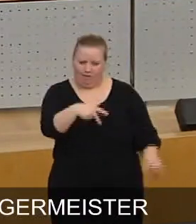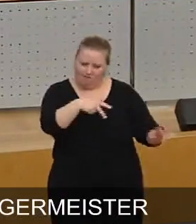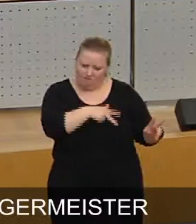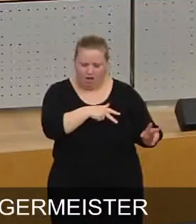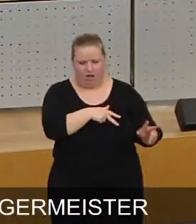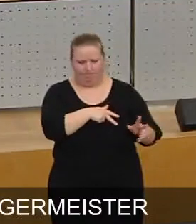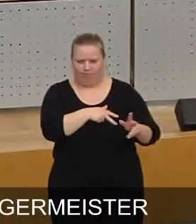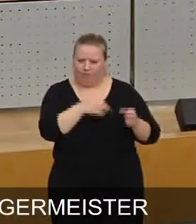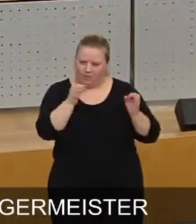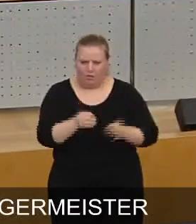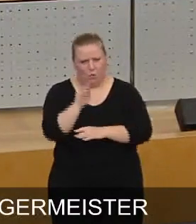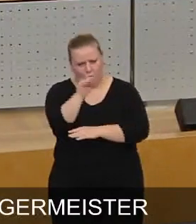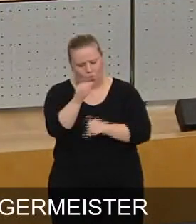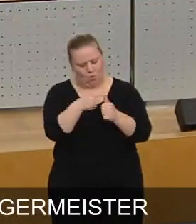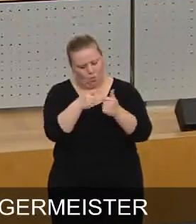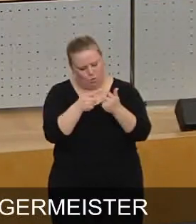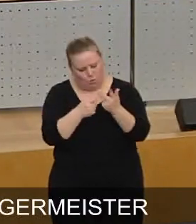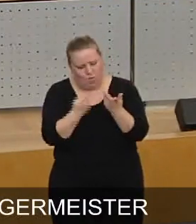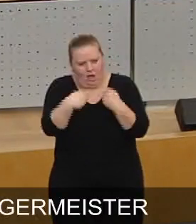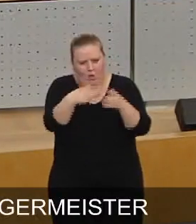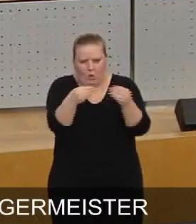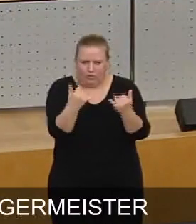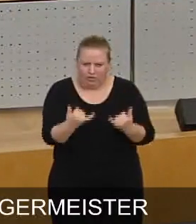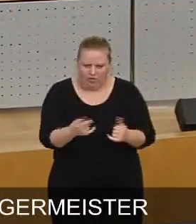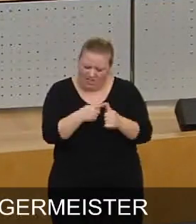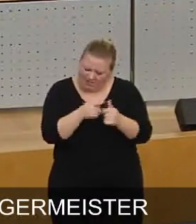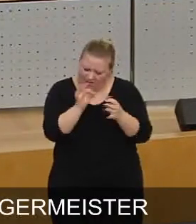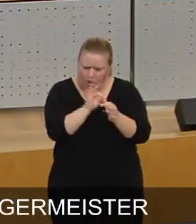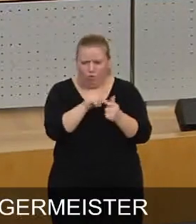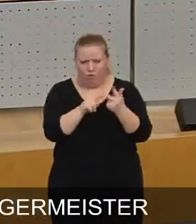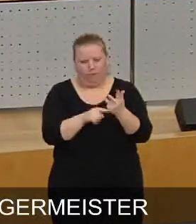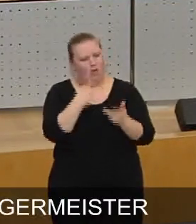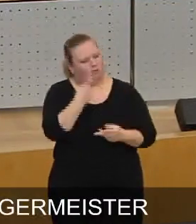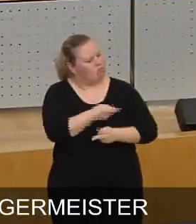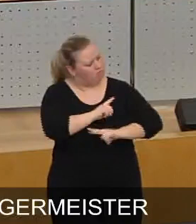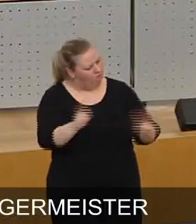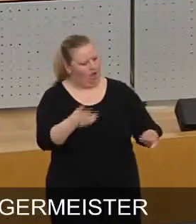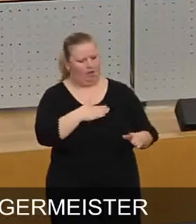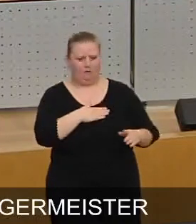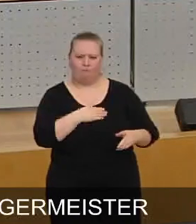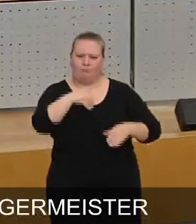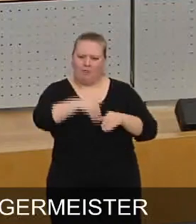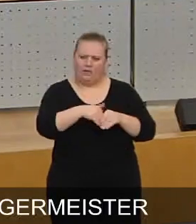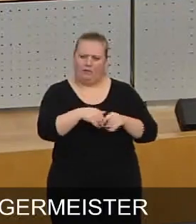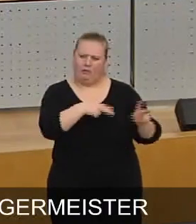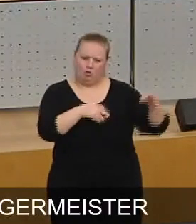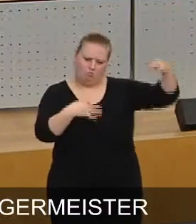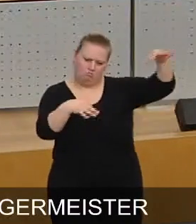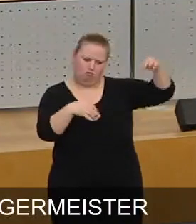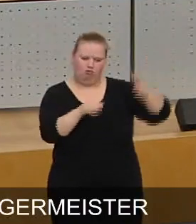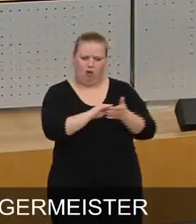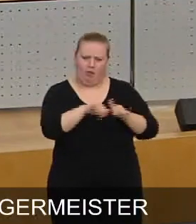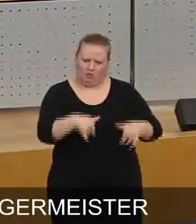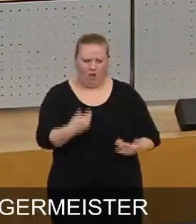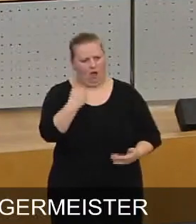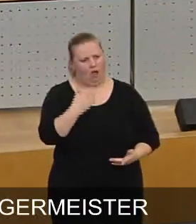tatsächlich ganz konkrete Anregungen gemacht haben, wie er es anderweitig lösen könnte, wo er sagt, nein, ich habe hier ein Schreiben vom Innenministerium, auf das beziehe ich mich, ich erwarte,